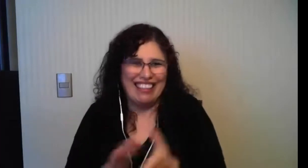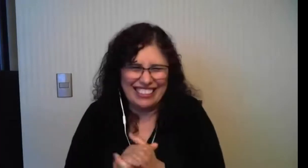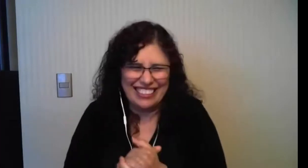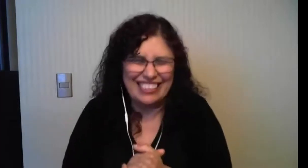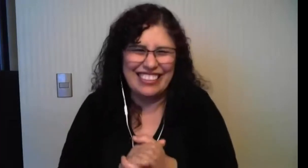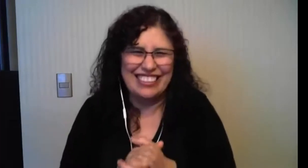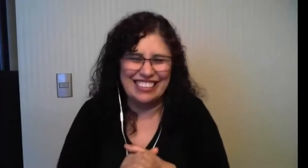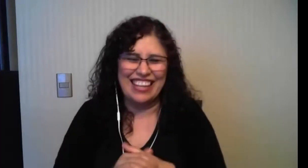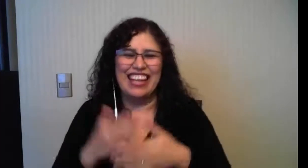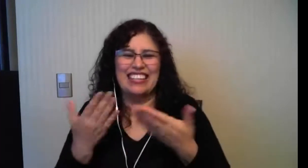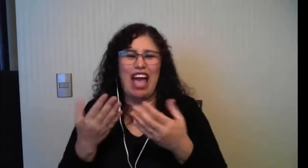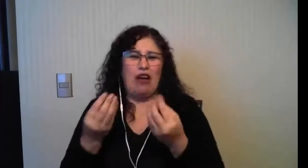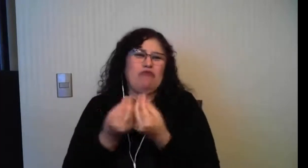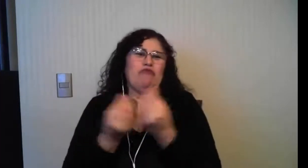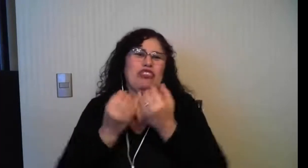mucha información